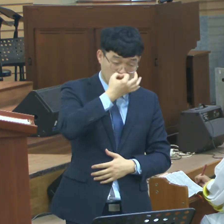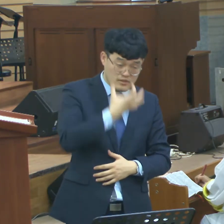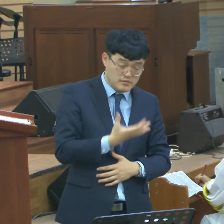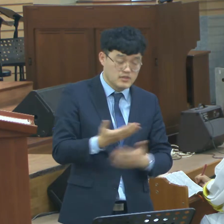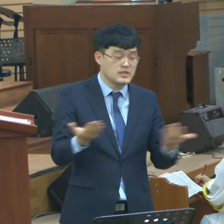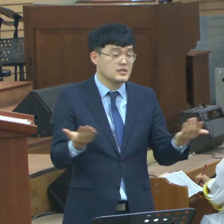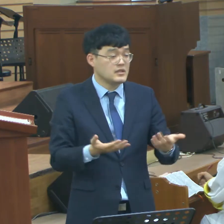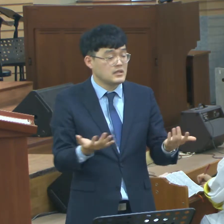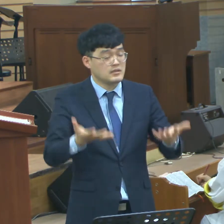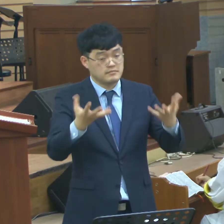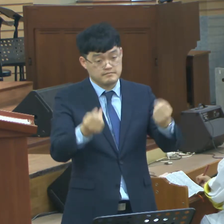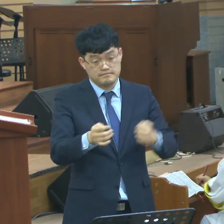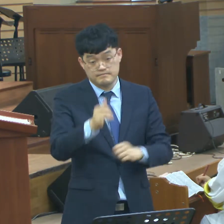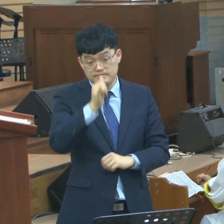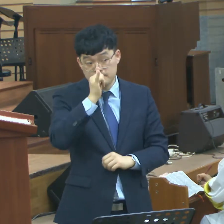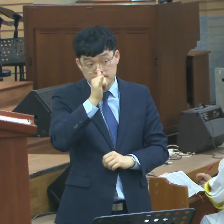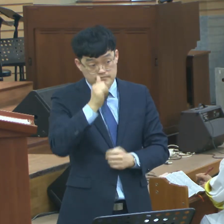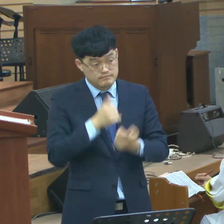일들이 얼마나 많아요.